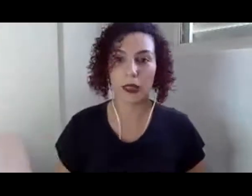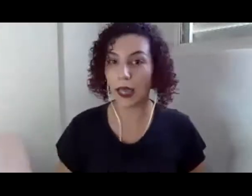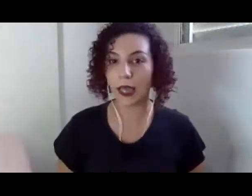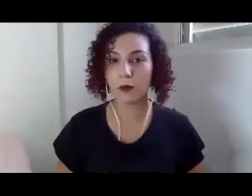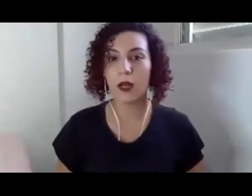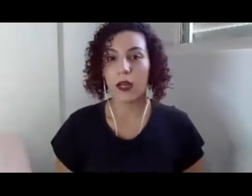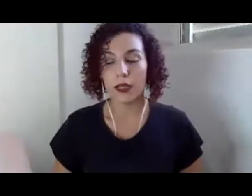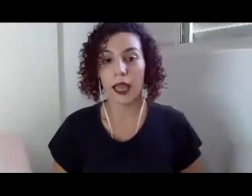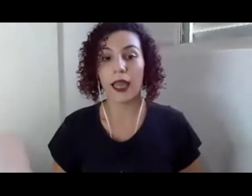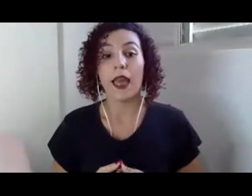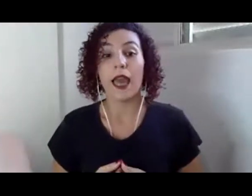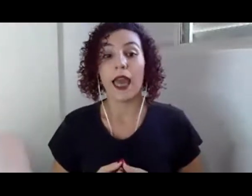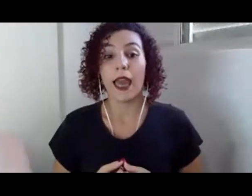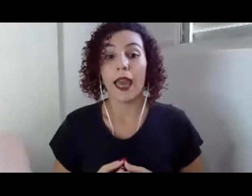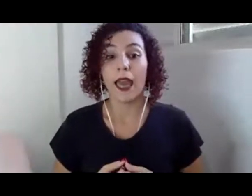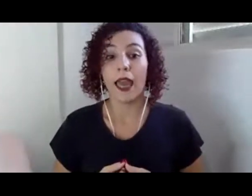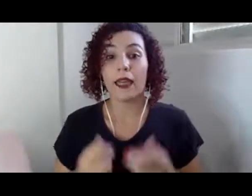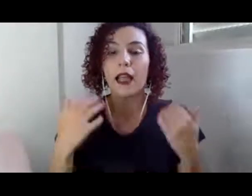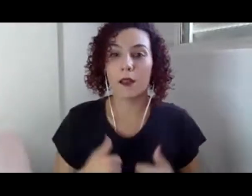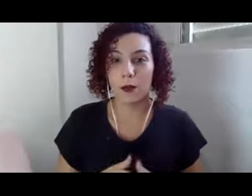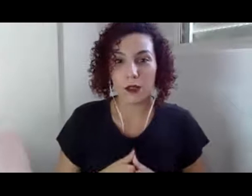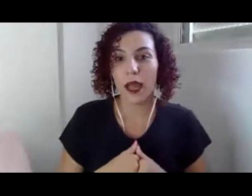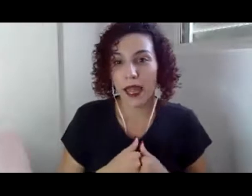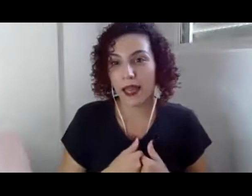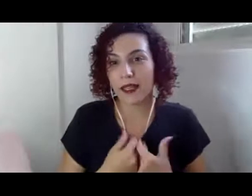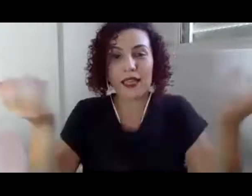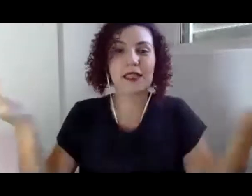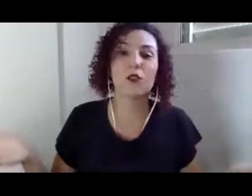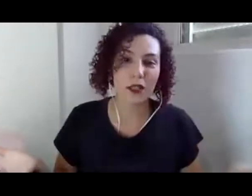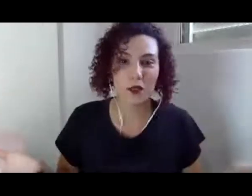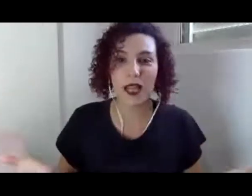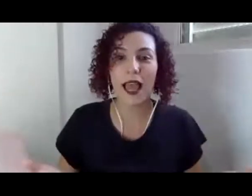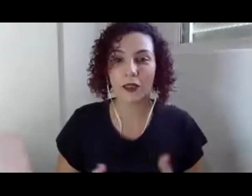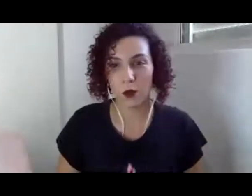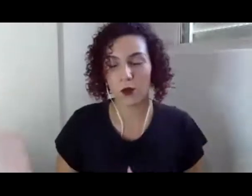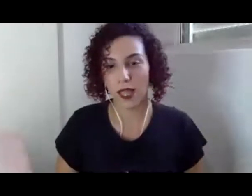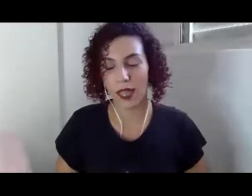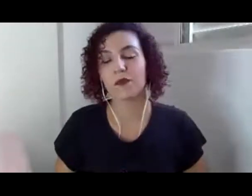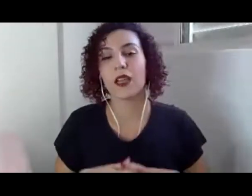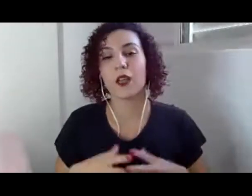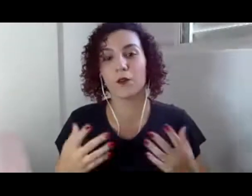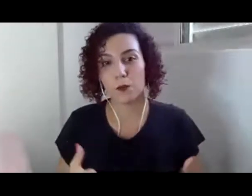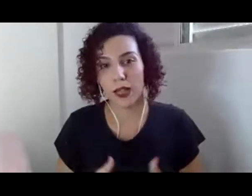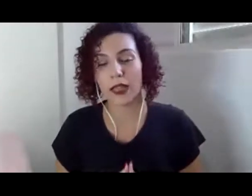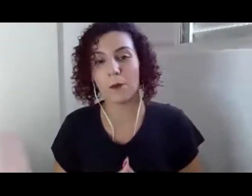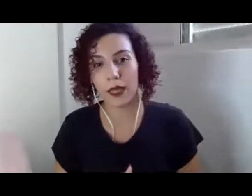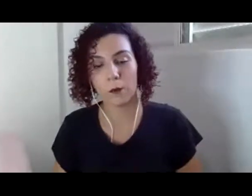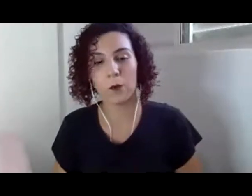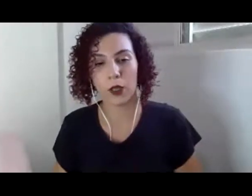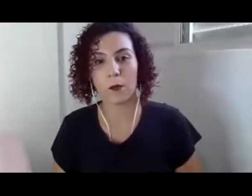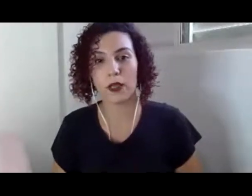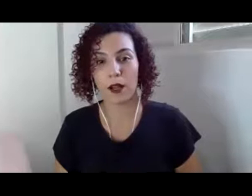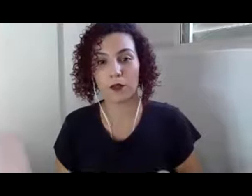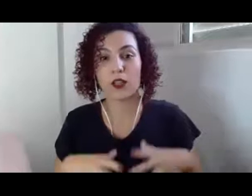de banheiro, né? E a Libras não é esses gestos aleatórios, né? Eu vou explicar também